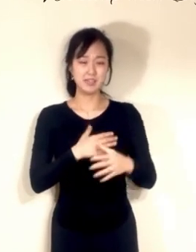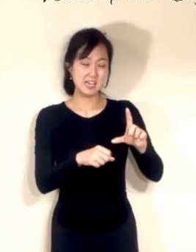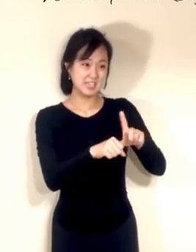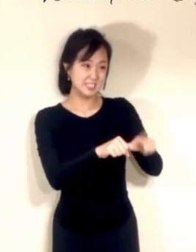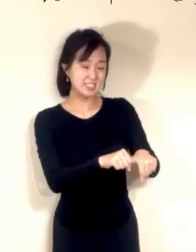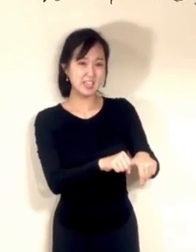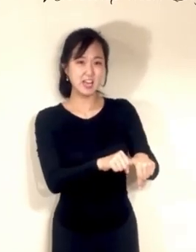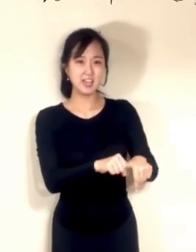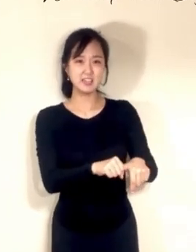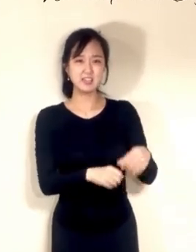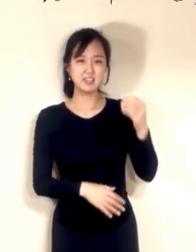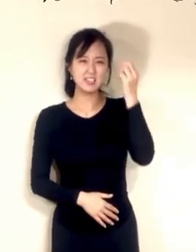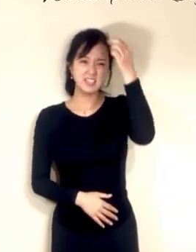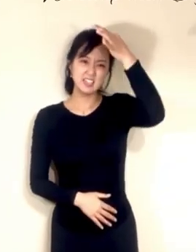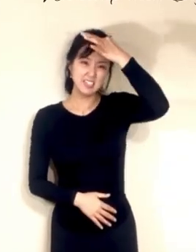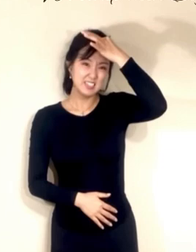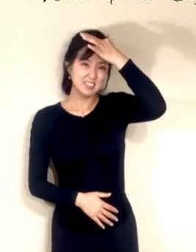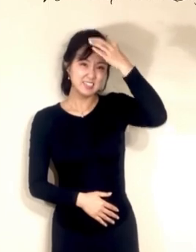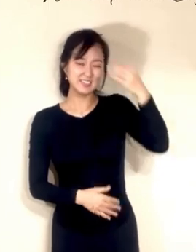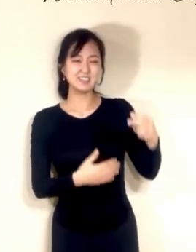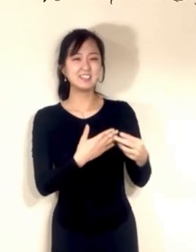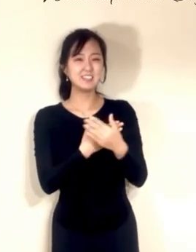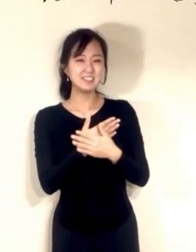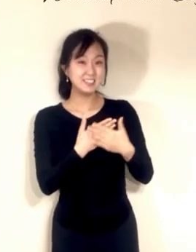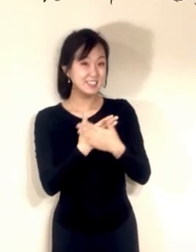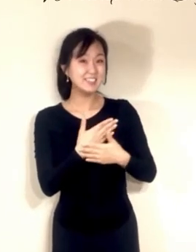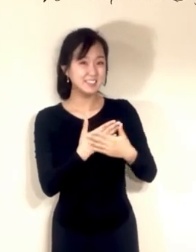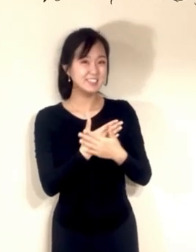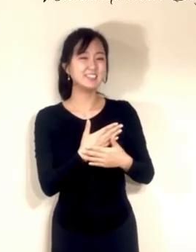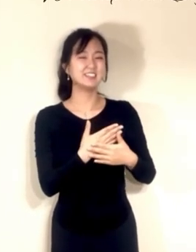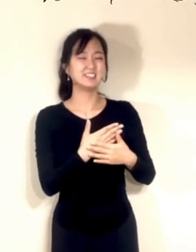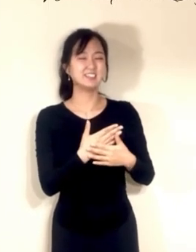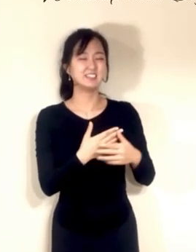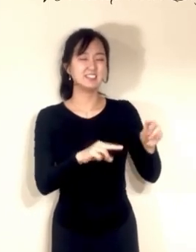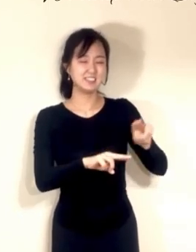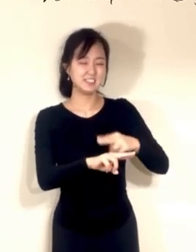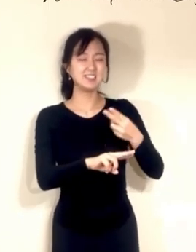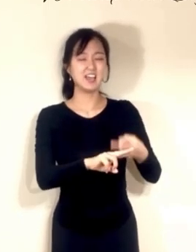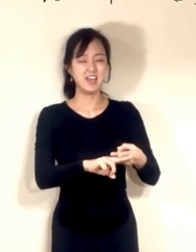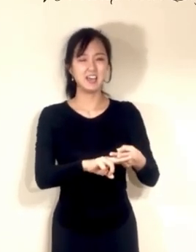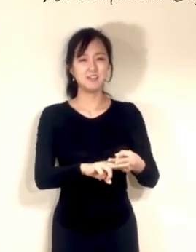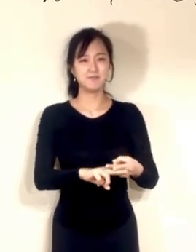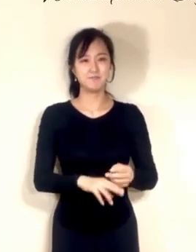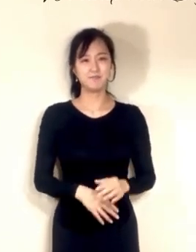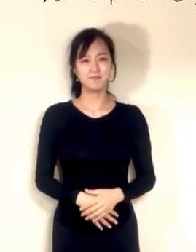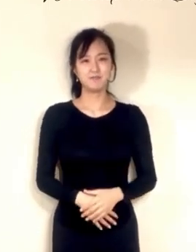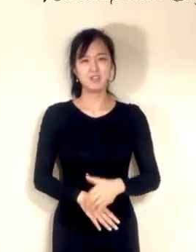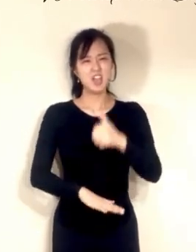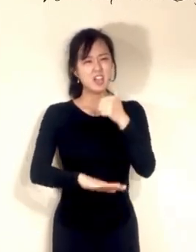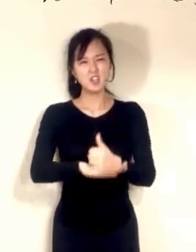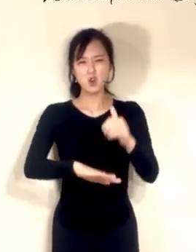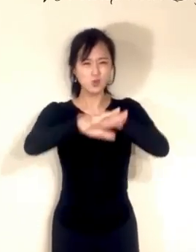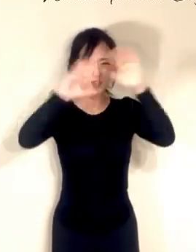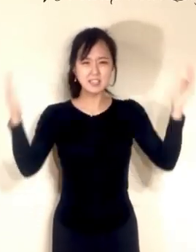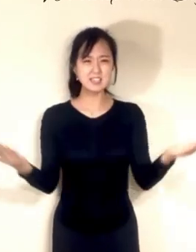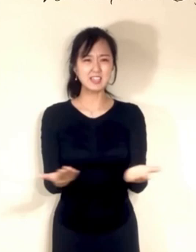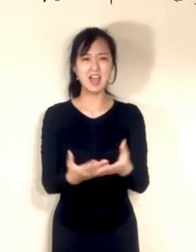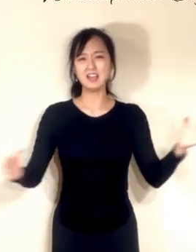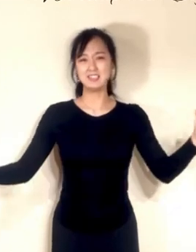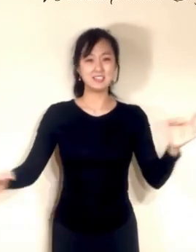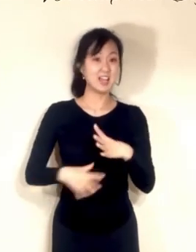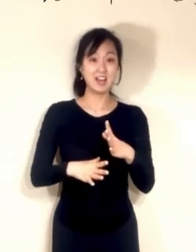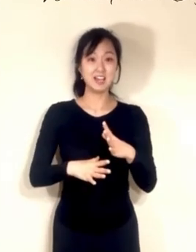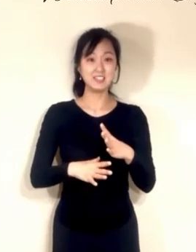내 시간, 은사, 결국 다 사라질 그렇게 중요하지 않은 것들, 그것을